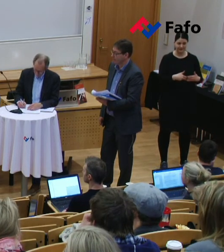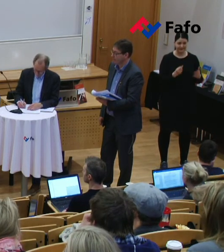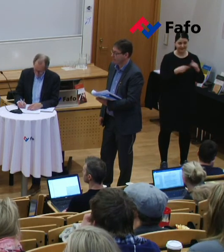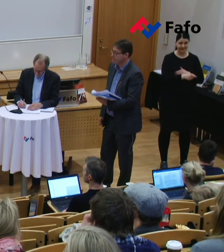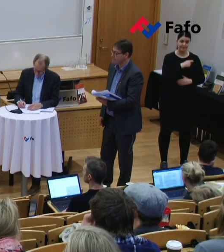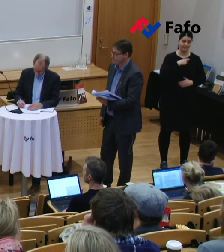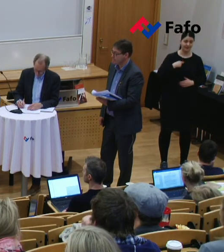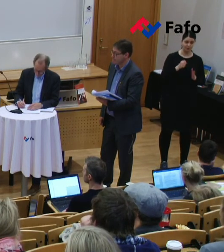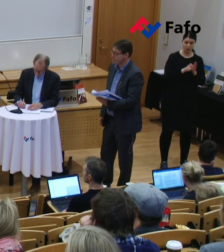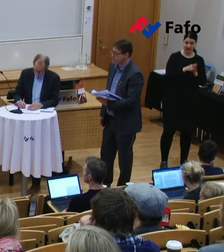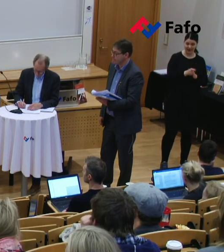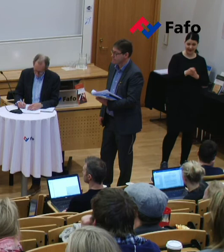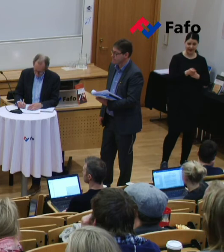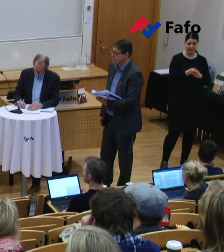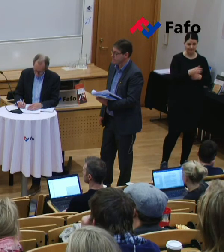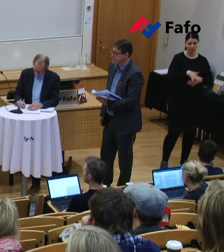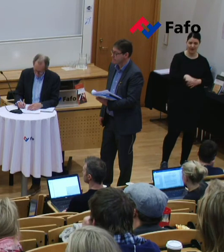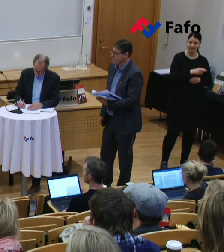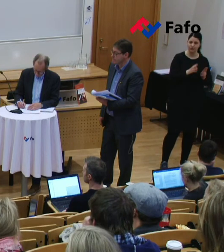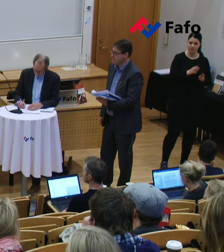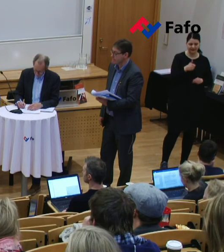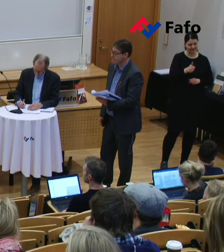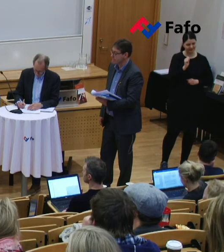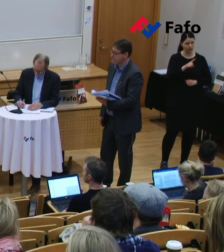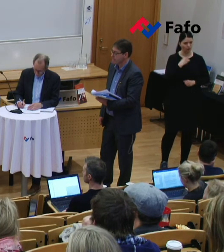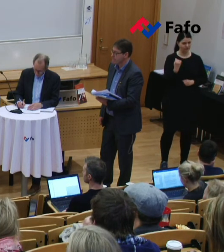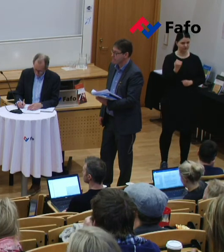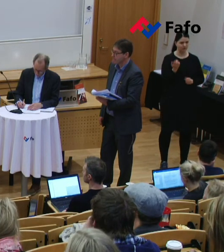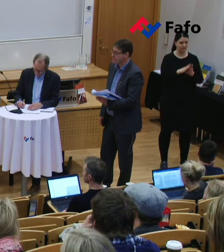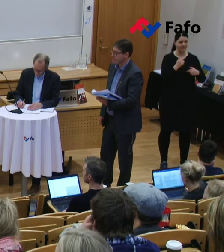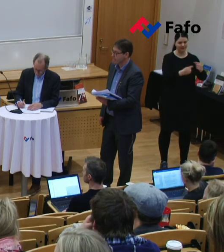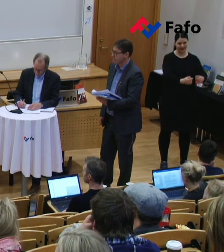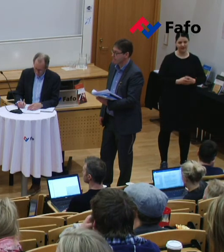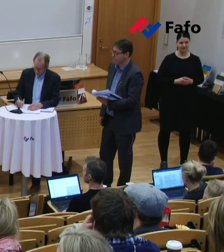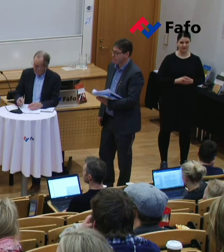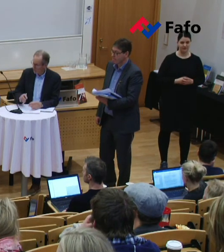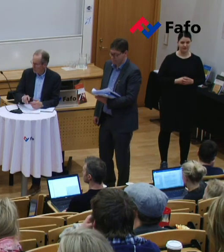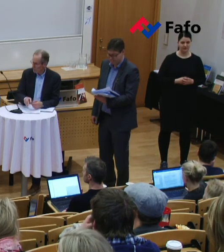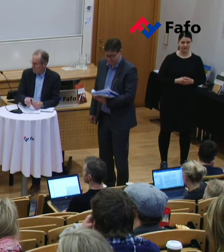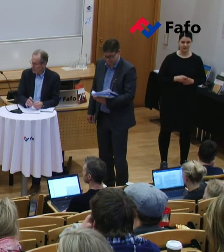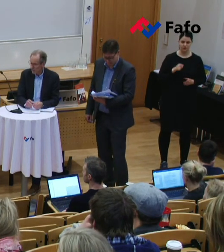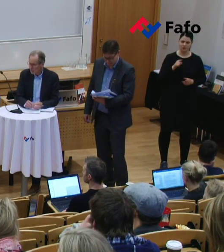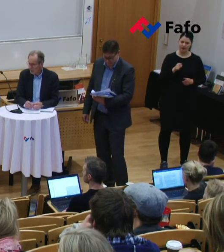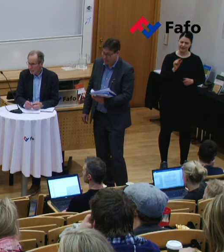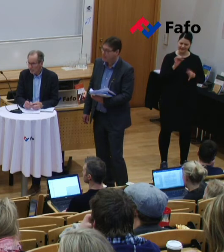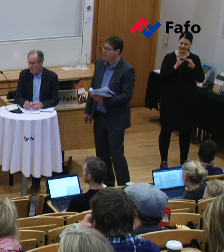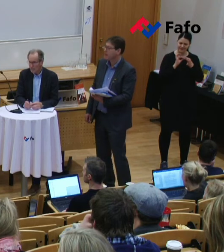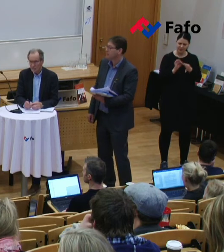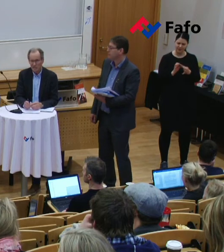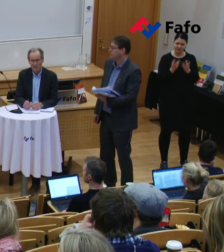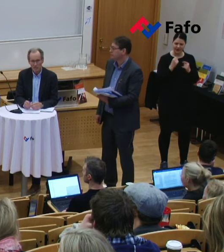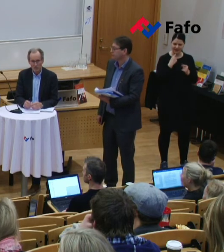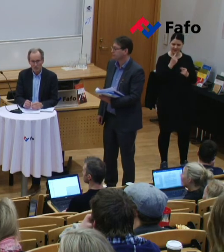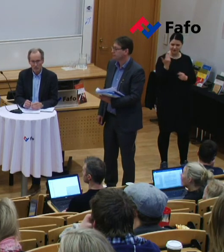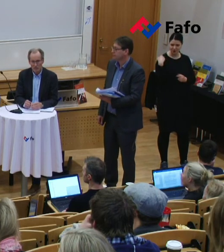private utleieboligmarkedet, er kjempeviktig for Husbanken å ta med seg videre. Og da henger det sammen med det jeg sa, ikke sant? Du må